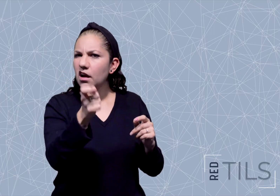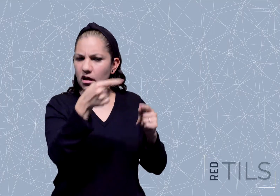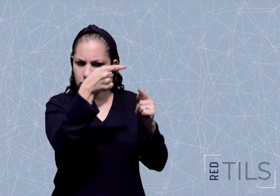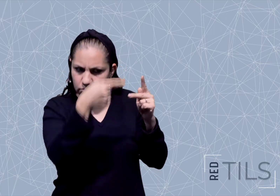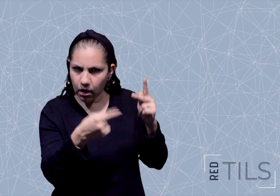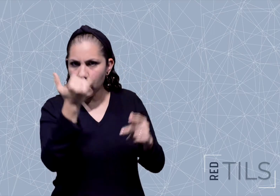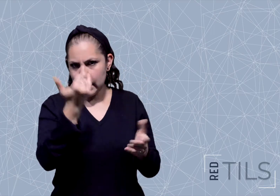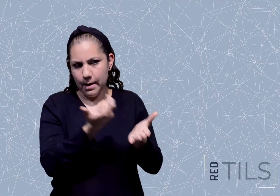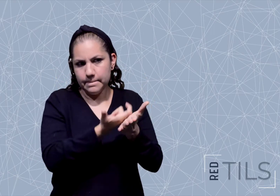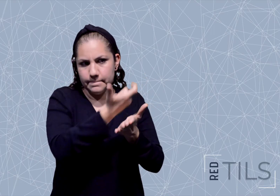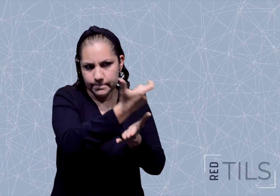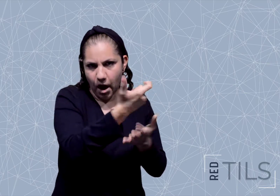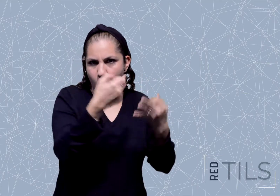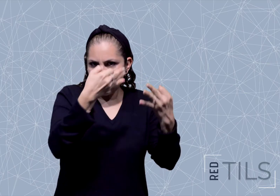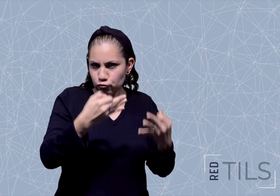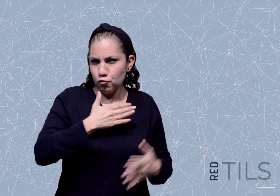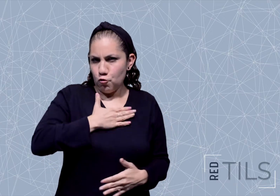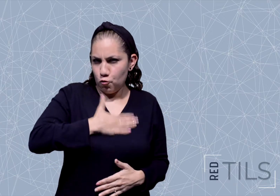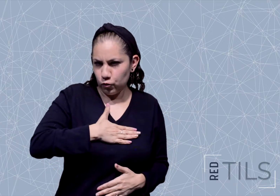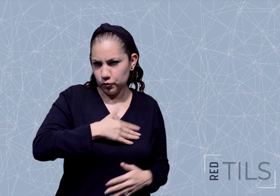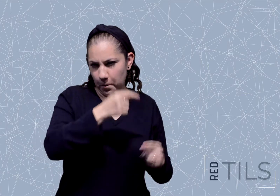los intérpretes de lenguas de señas.